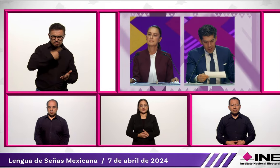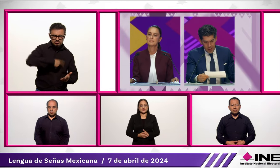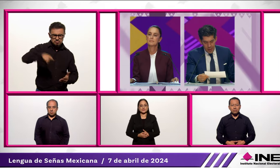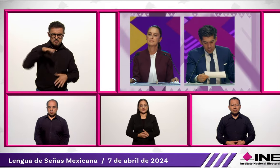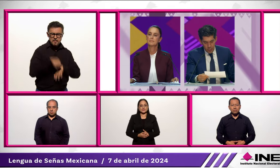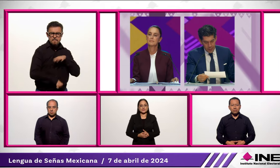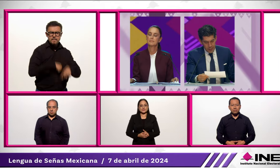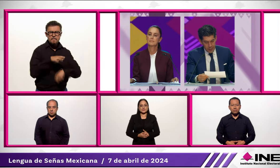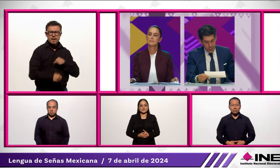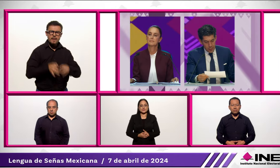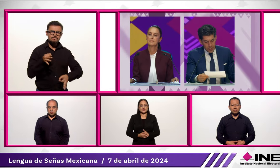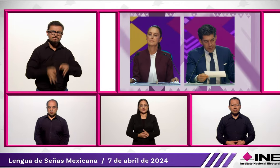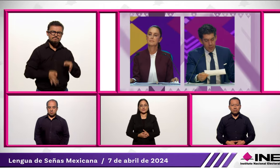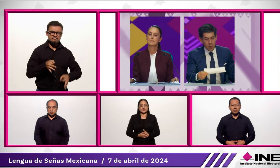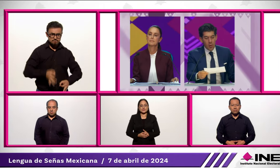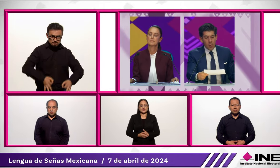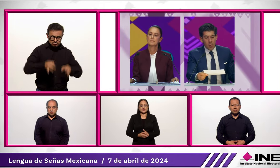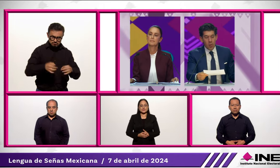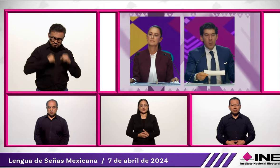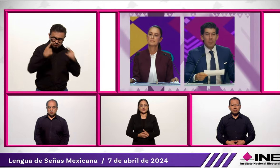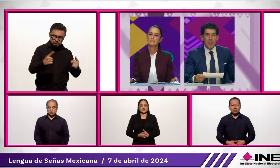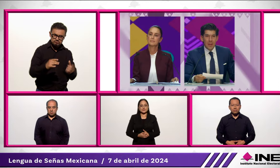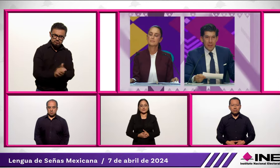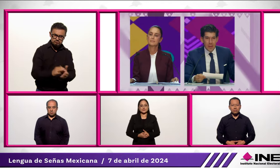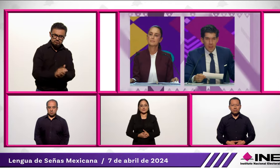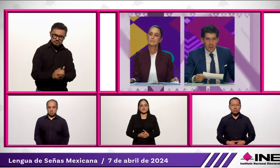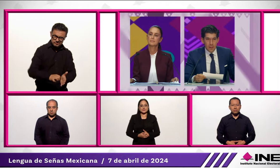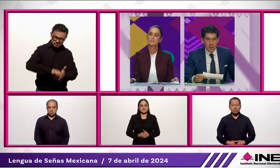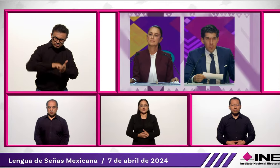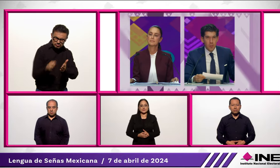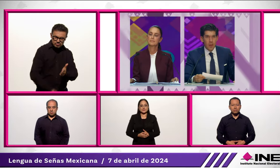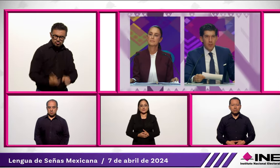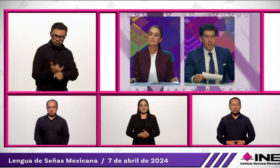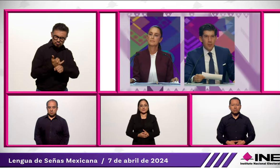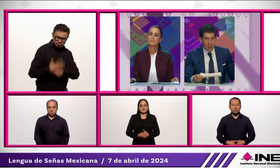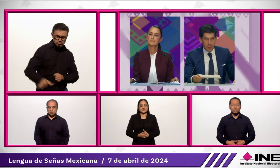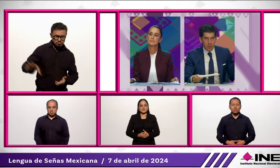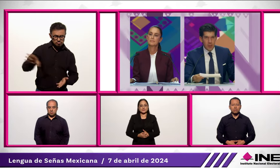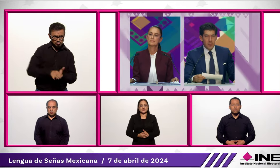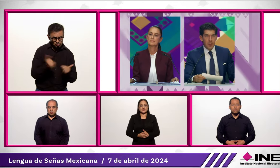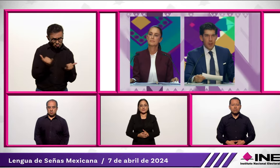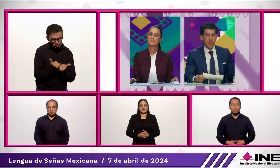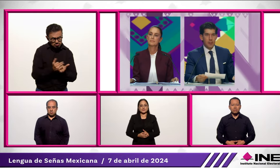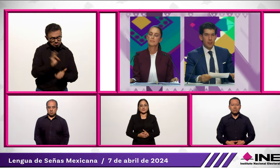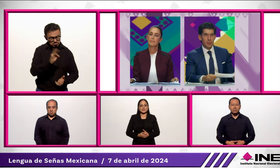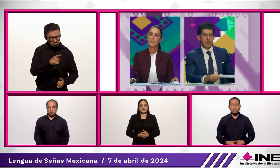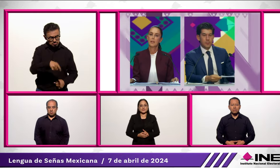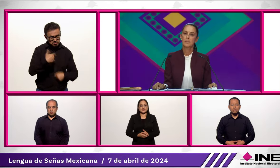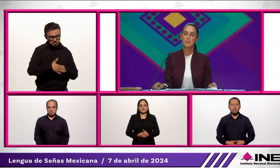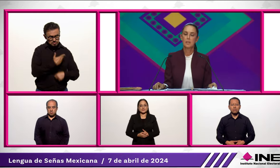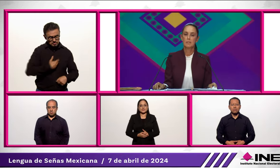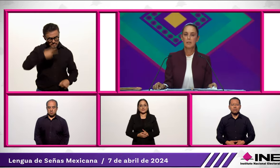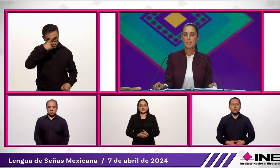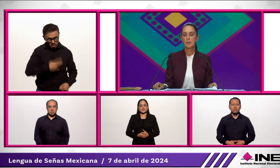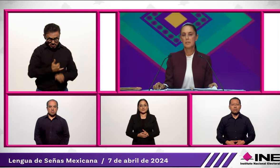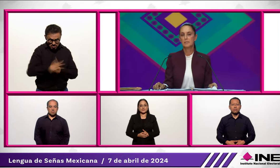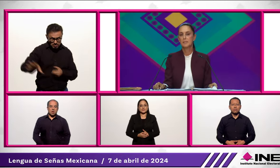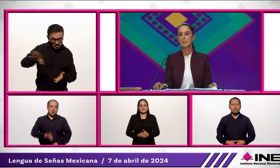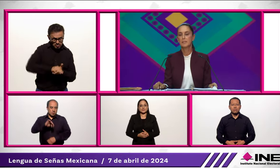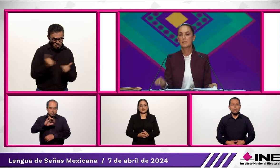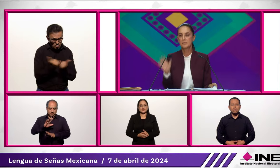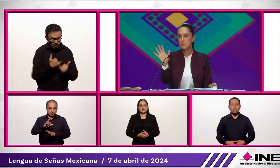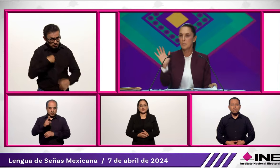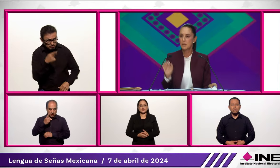preguntan, al combate al crimen organizado, ¿lo implementaría su gobierno en México en caso de ganar? Sí, a